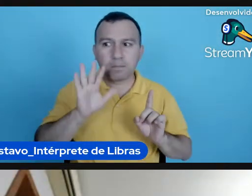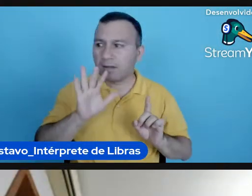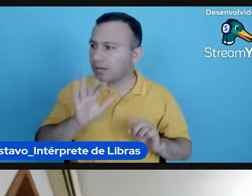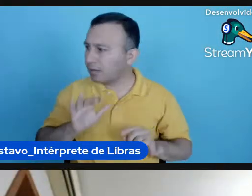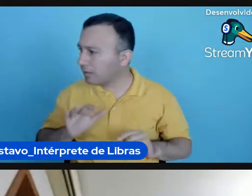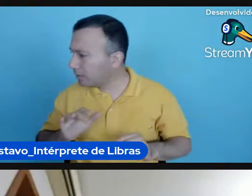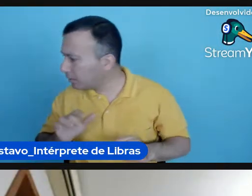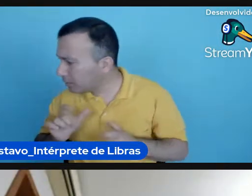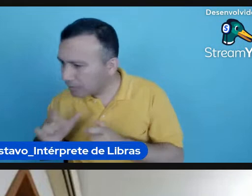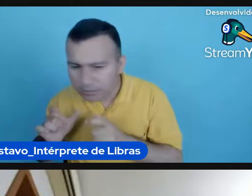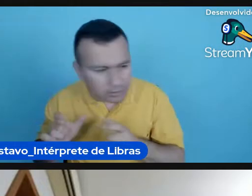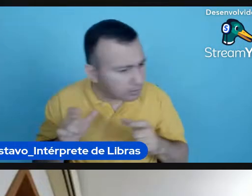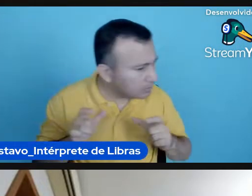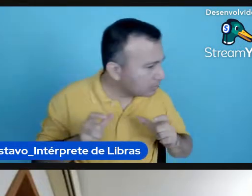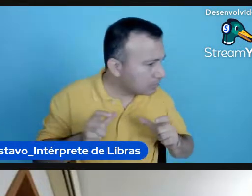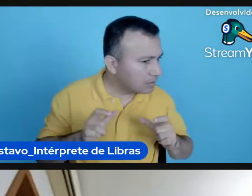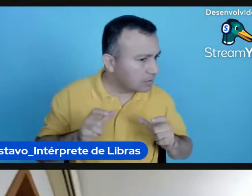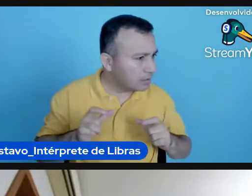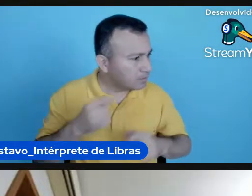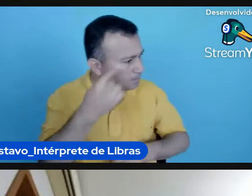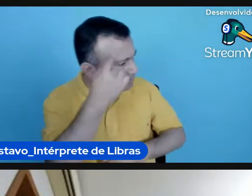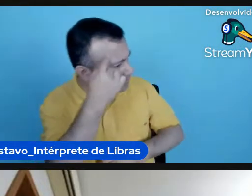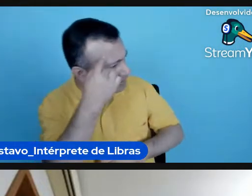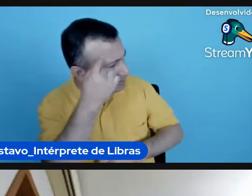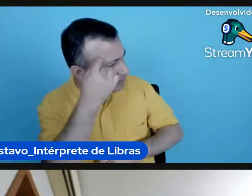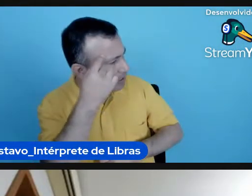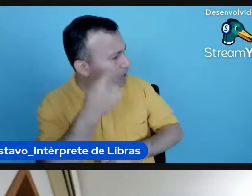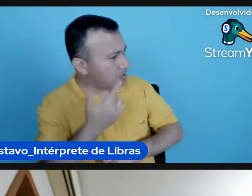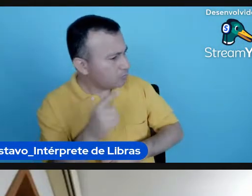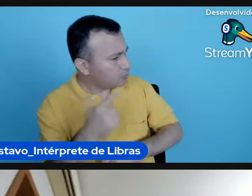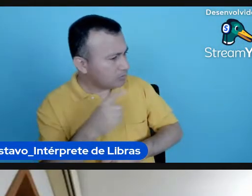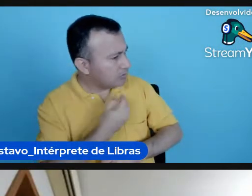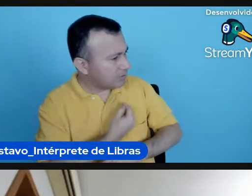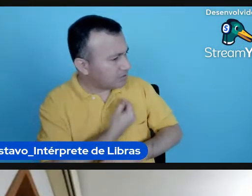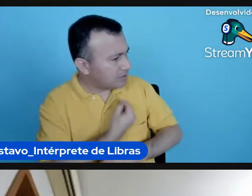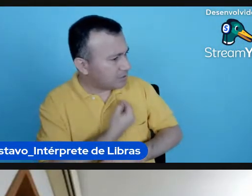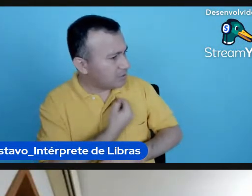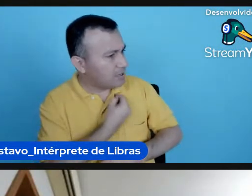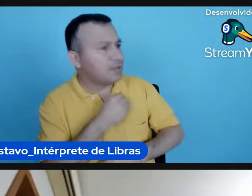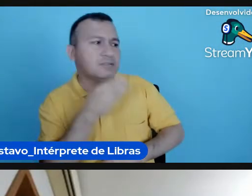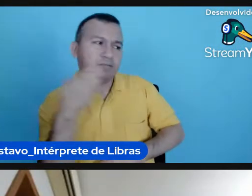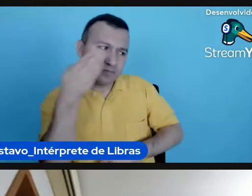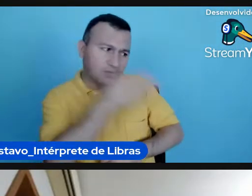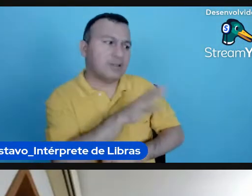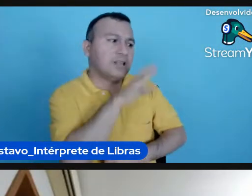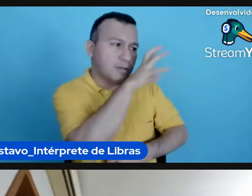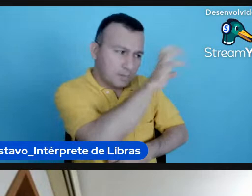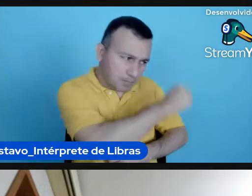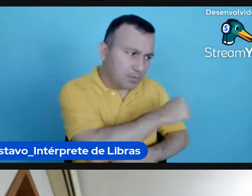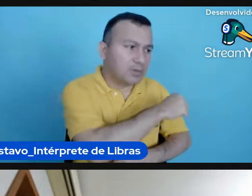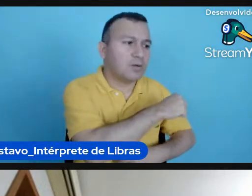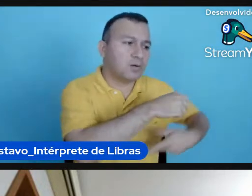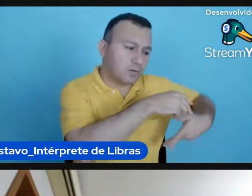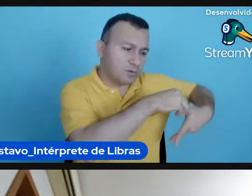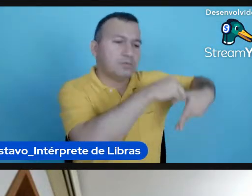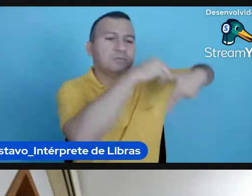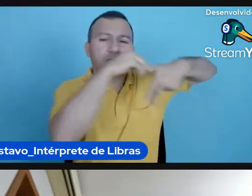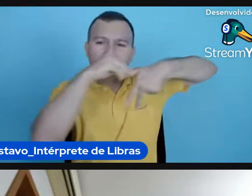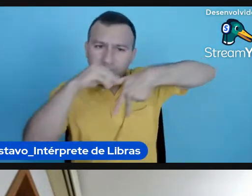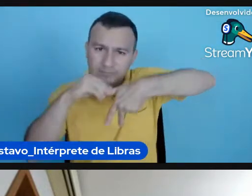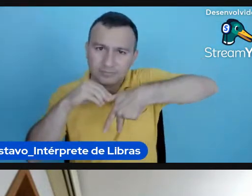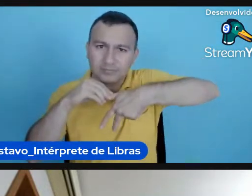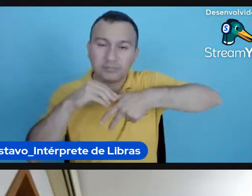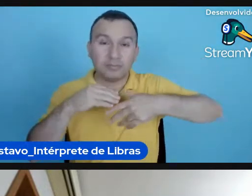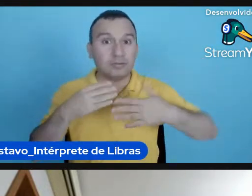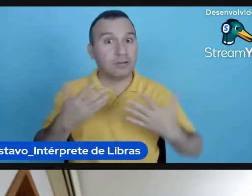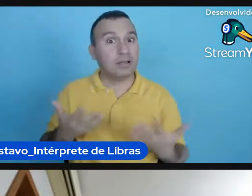carregou ele, e todo mundo achou que era da peça. Eu conhecia a peça, sabia que não era da peça. Mas de como ninguém precisou falar isso, né? Ninguém precisou